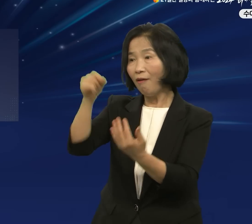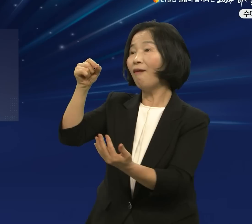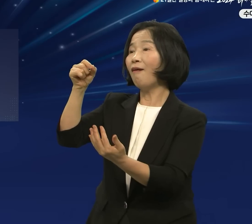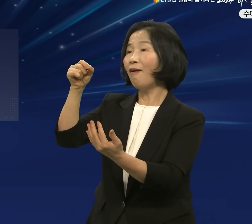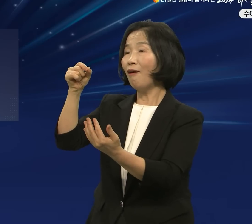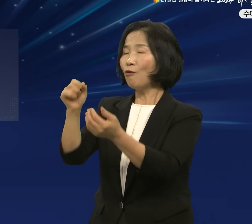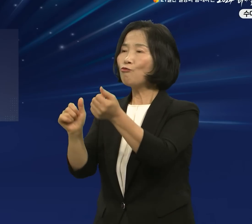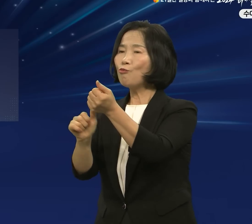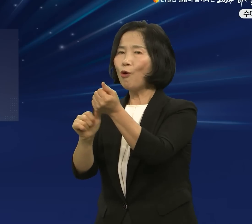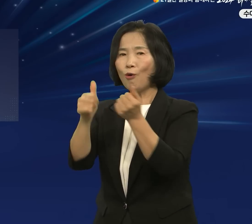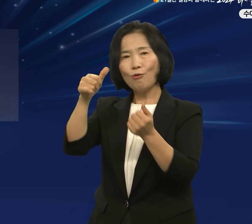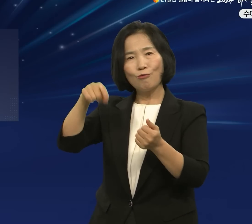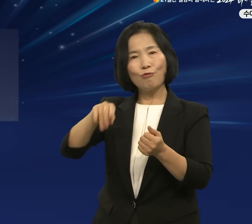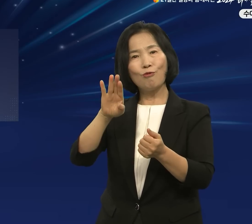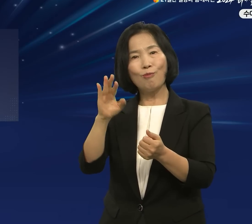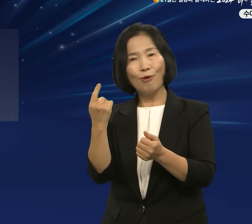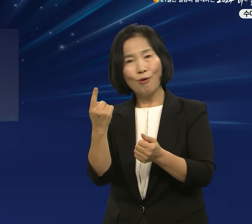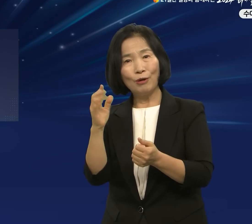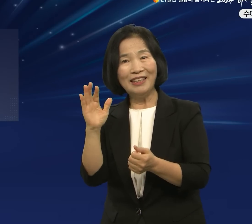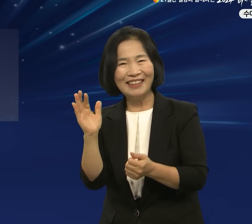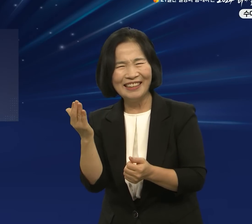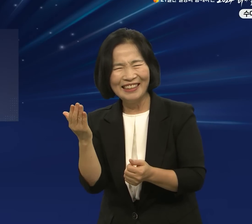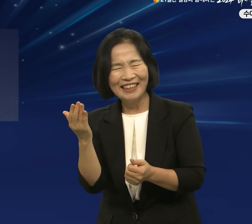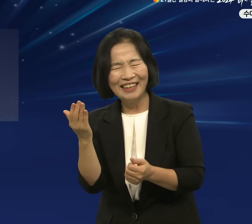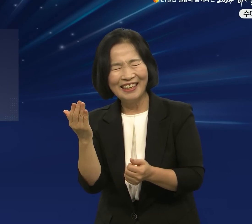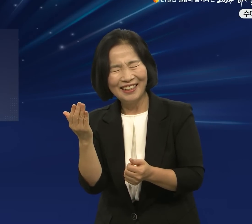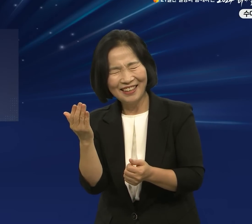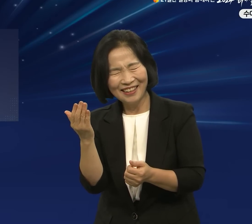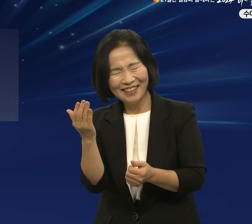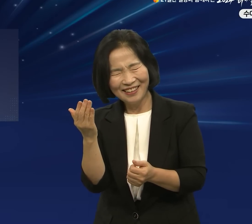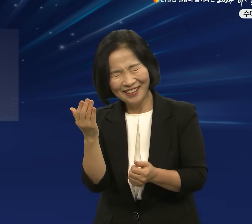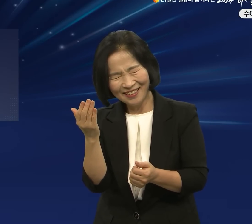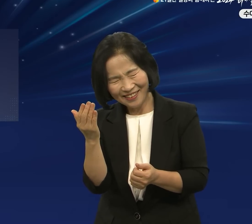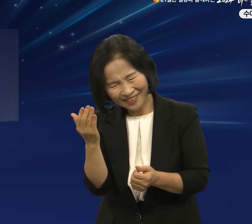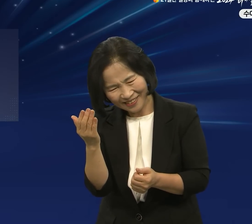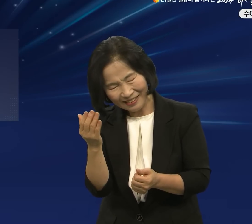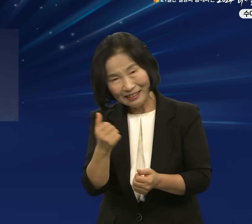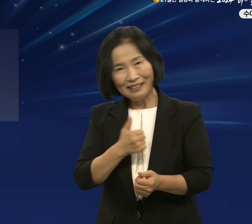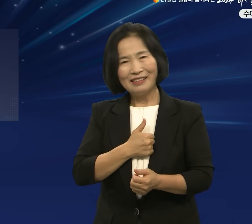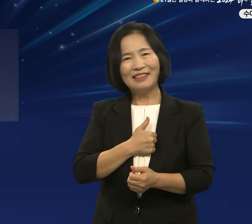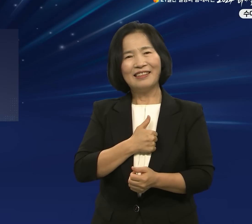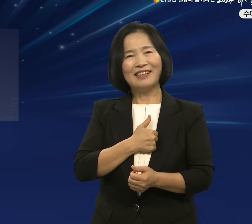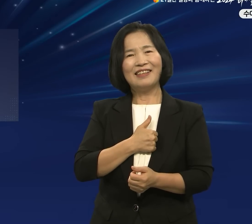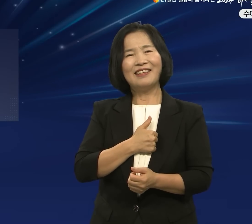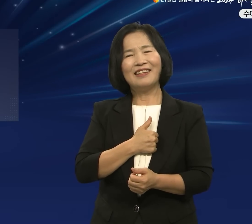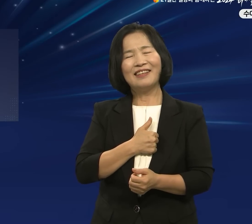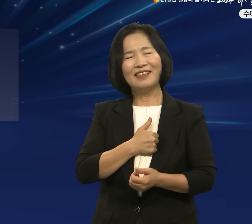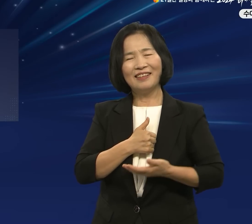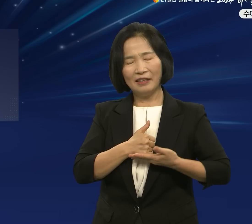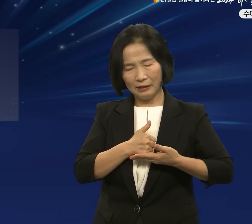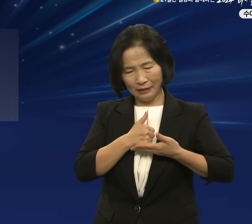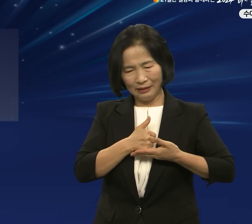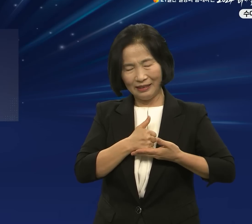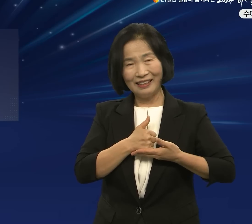받았습니다. 정말 이럴 때 목회자의 자존심을 그리고 품위를